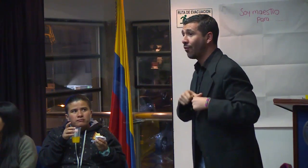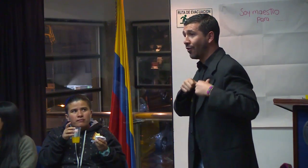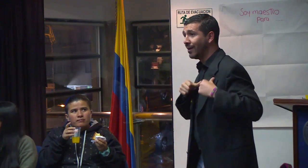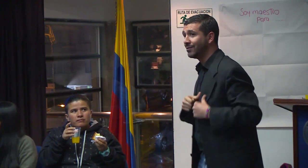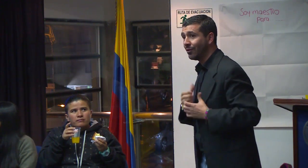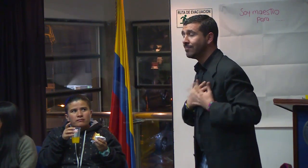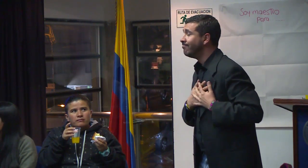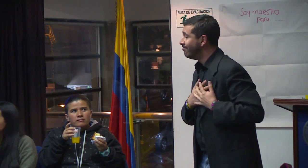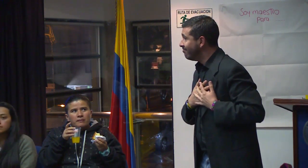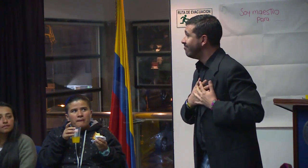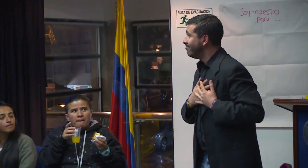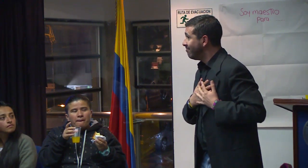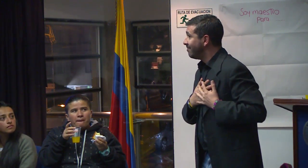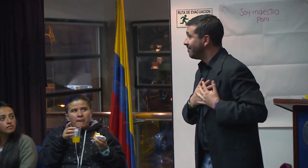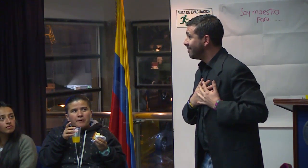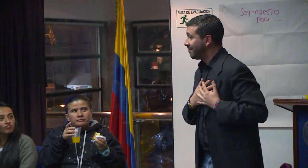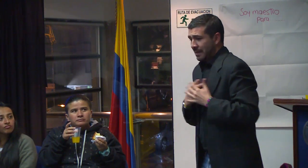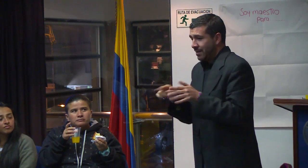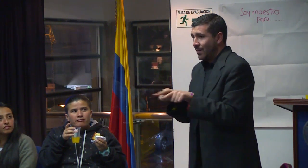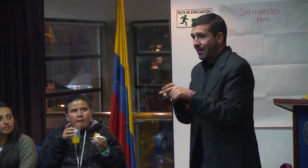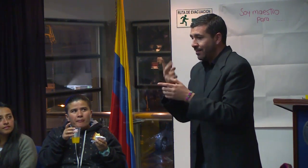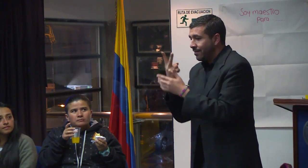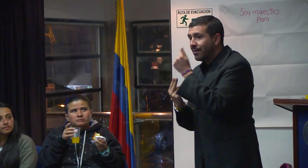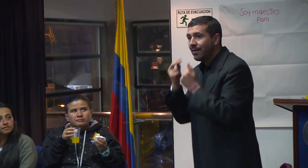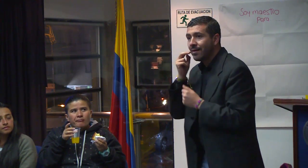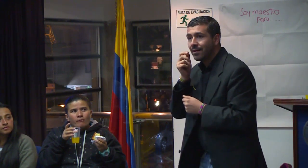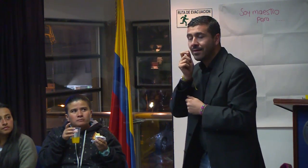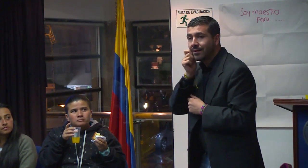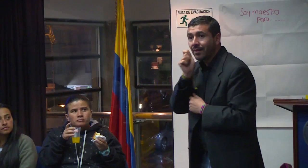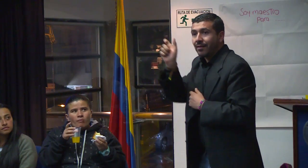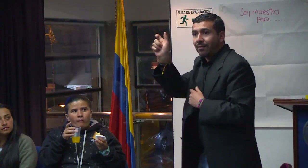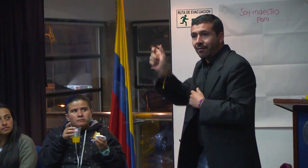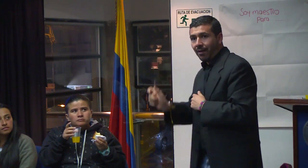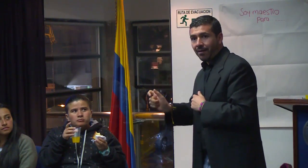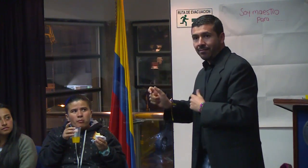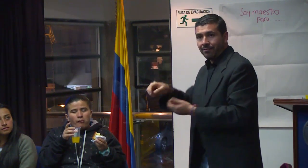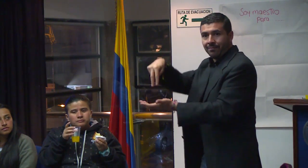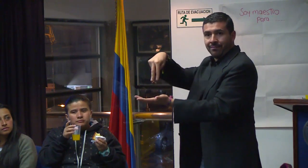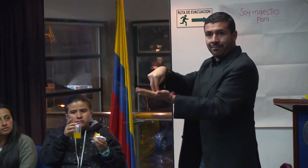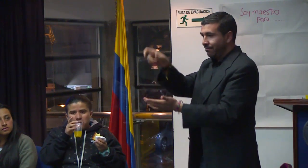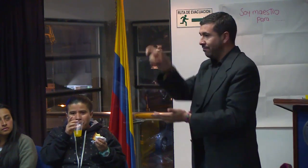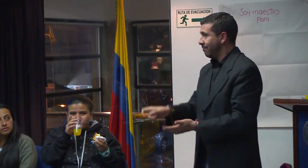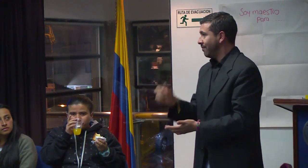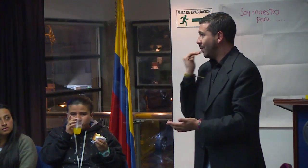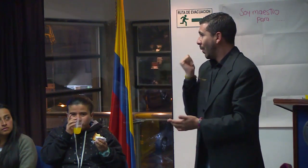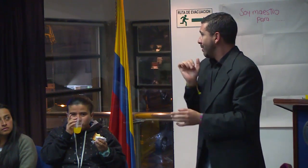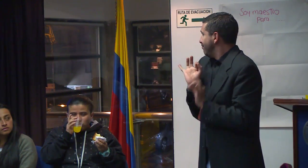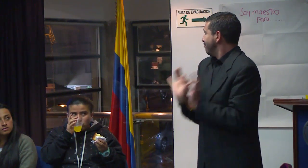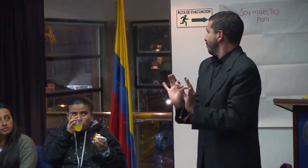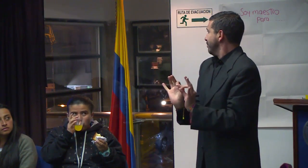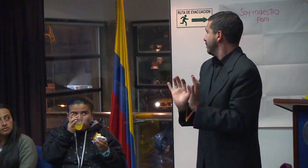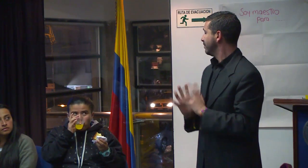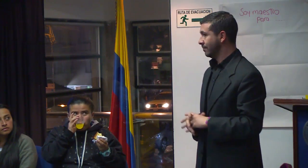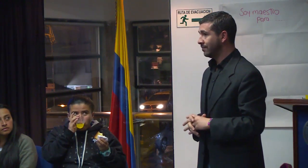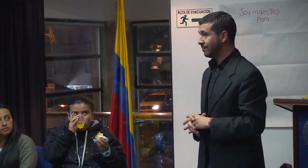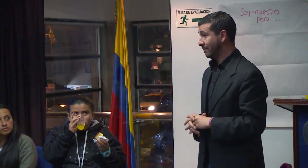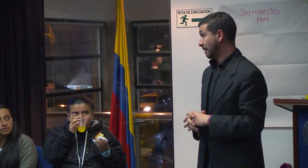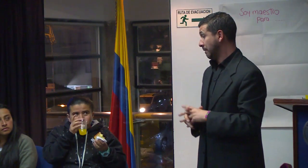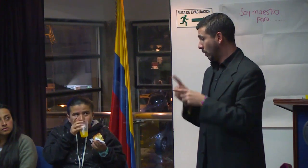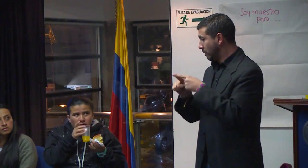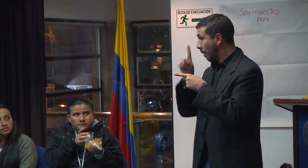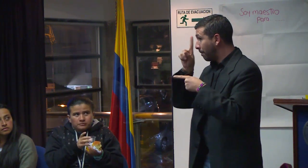Entonces, lo que dice Omar es cierto. El amor, el corazón, la parte emocional es importante. El ser humano también está compuesto de